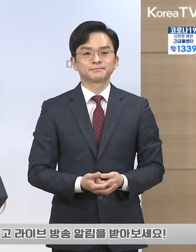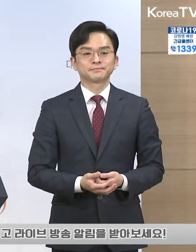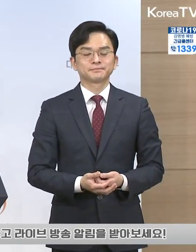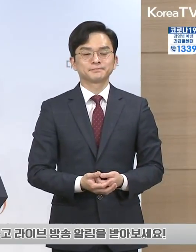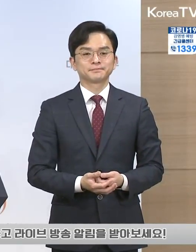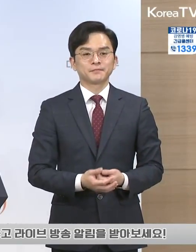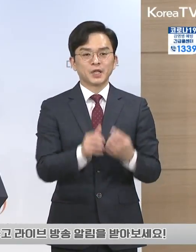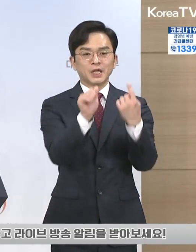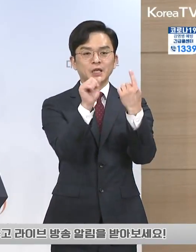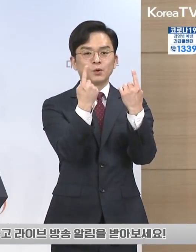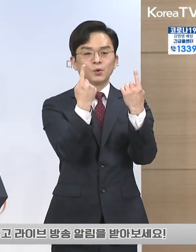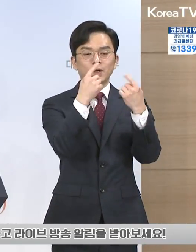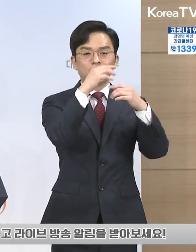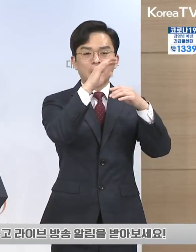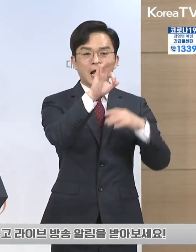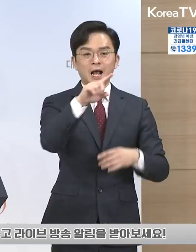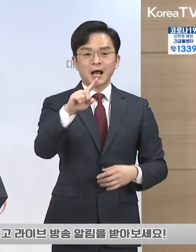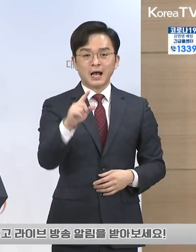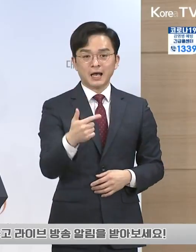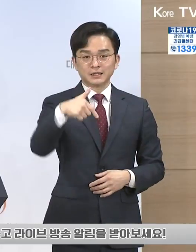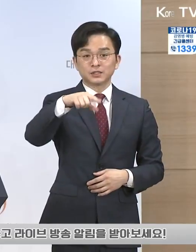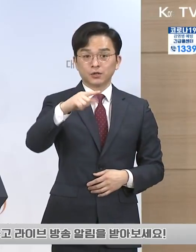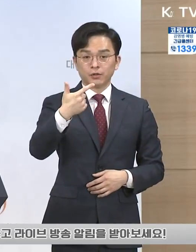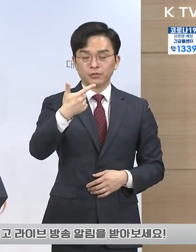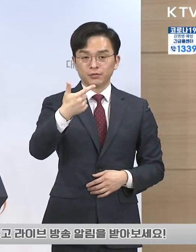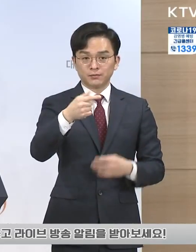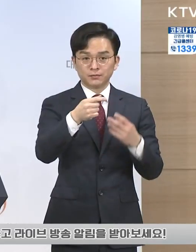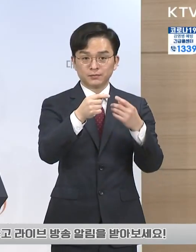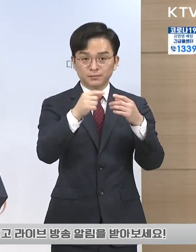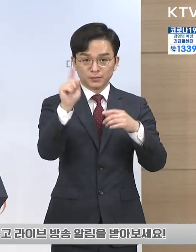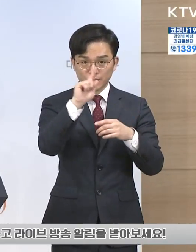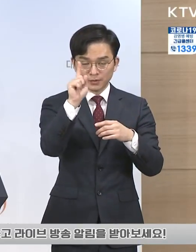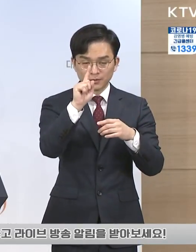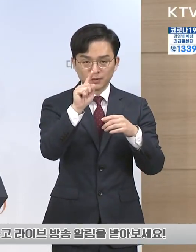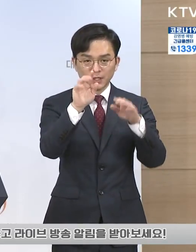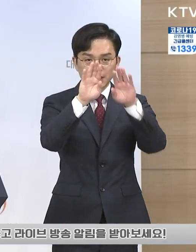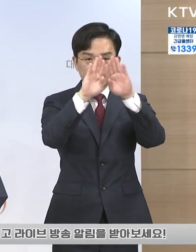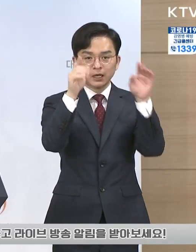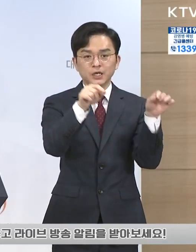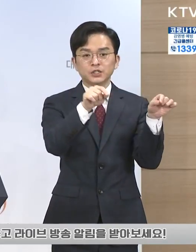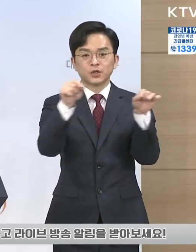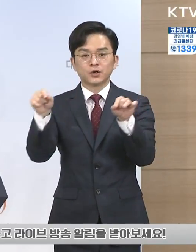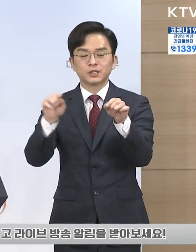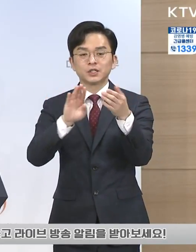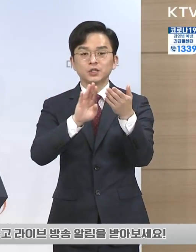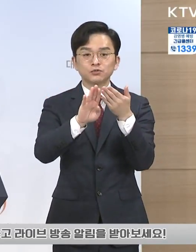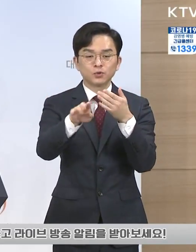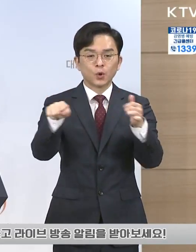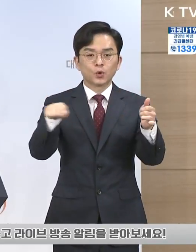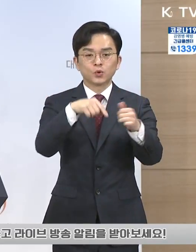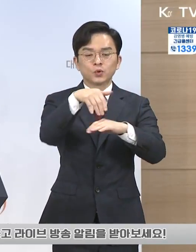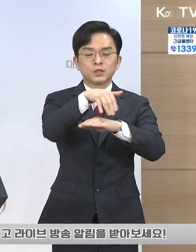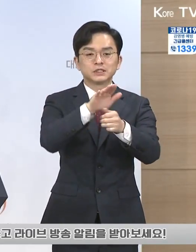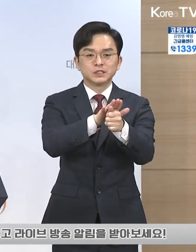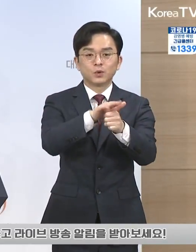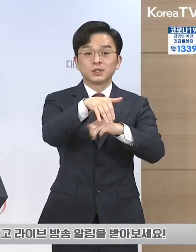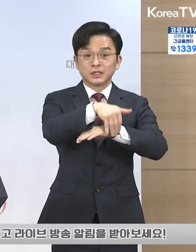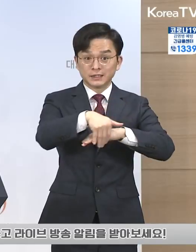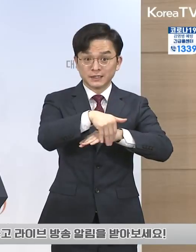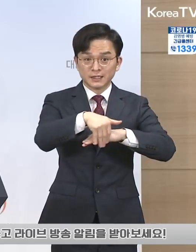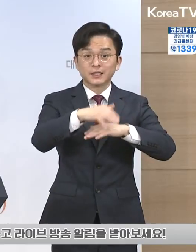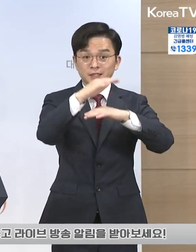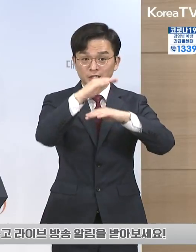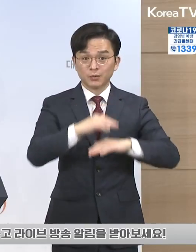1호 안건인 계약 추가 연기에 따른 후속 지원 대책과 관련하여